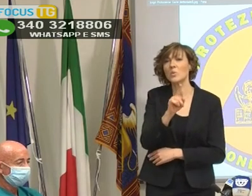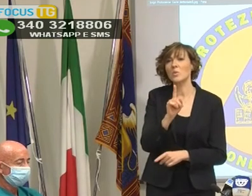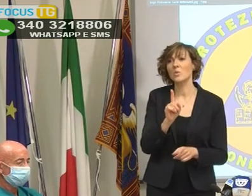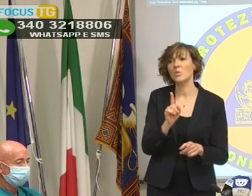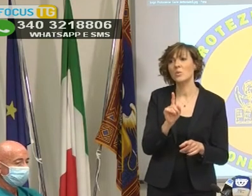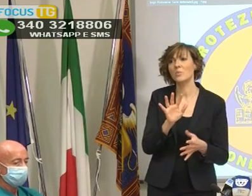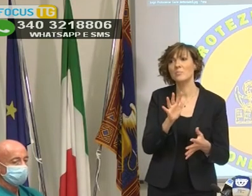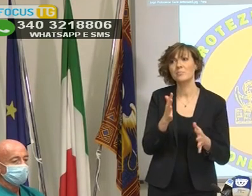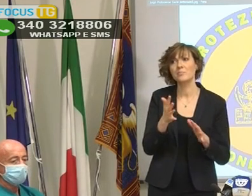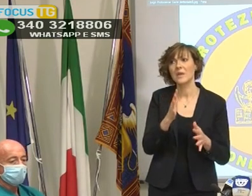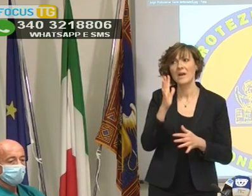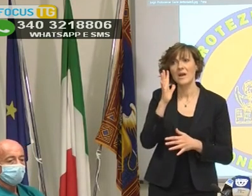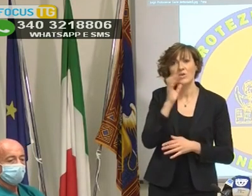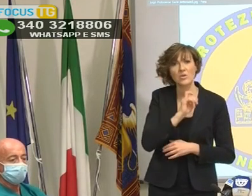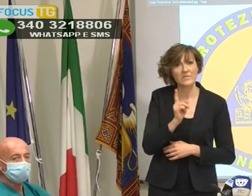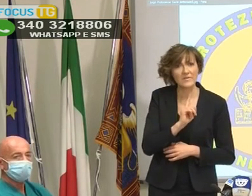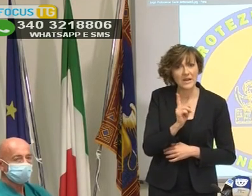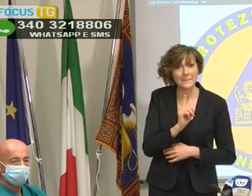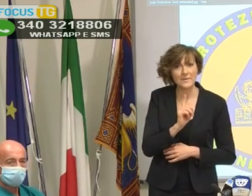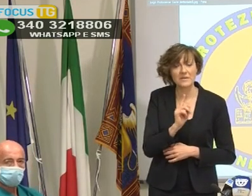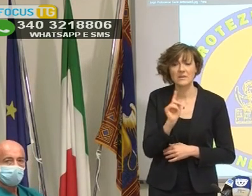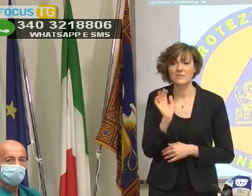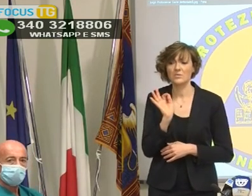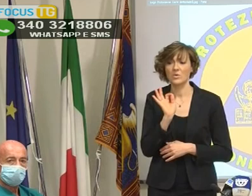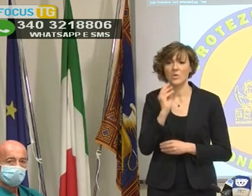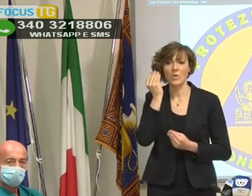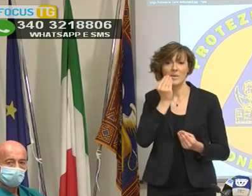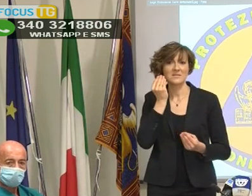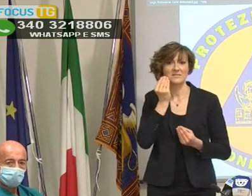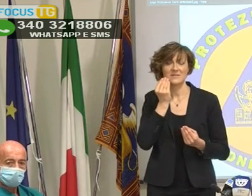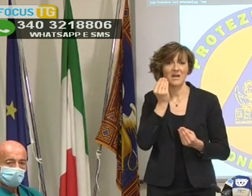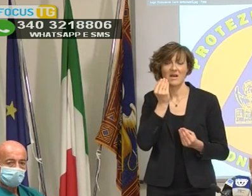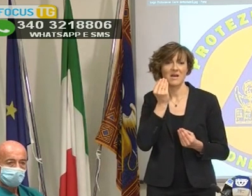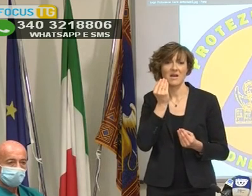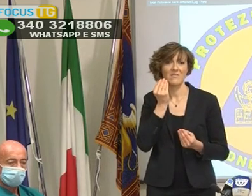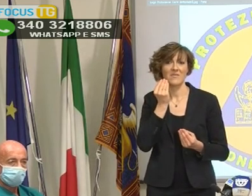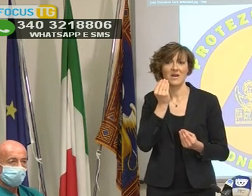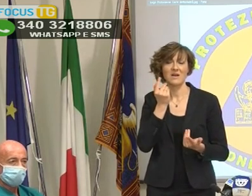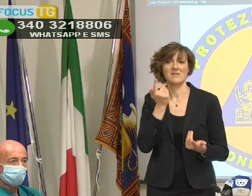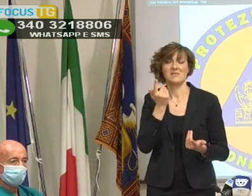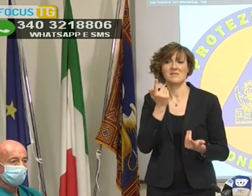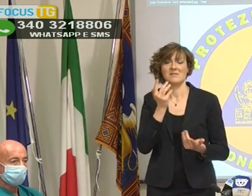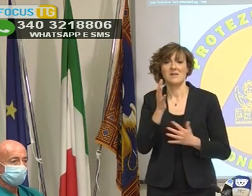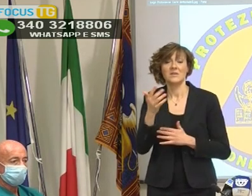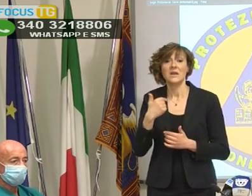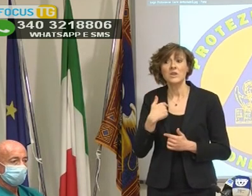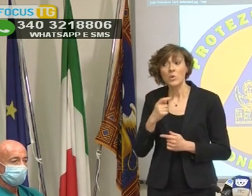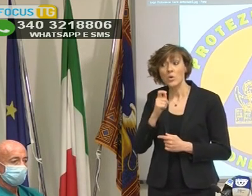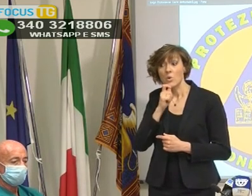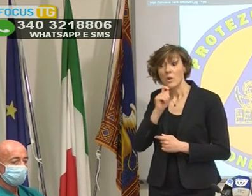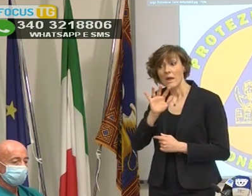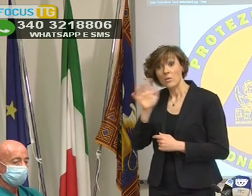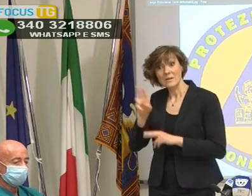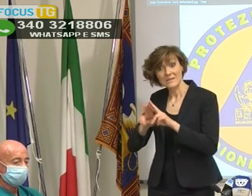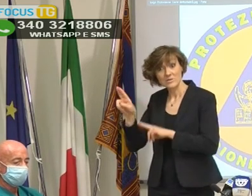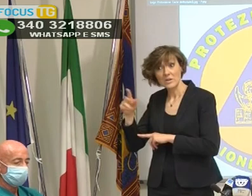ben compreso o pensava fosse il solito discorso da leghisti, no? Perché ormai io ho dovuto rinunciare a un'intervista a una vostra collega